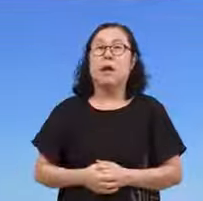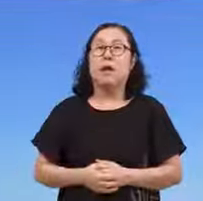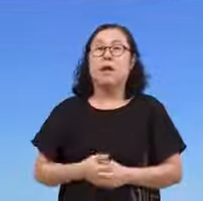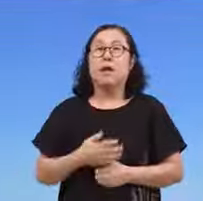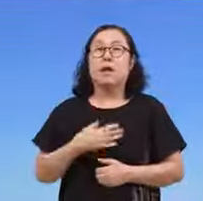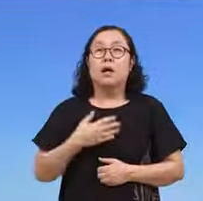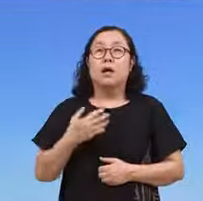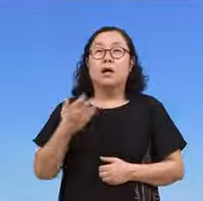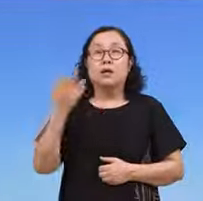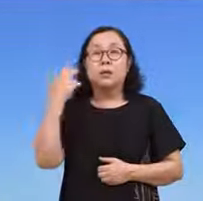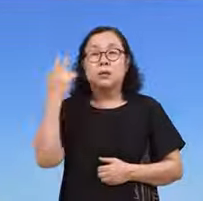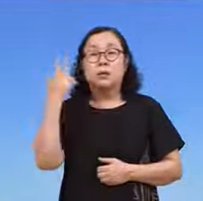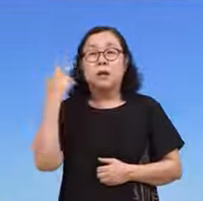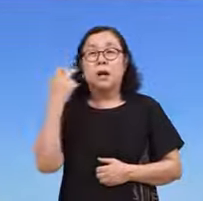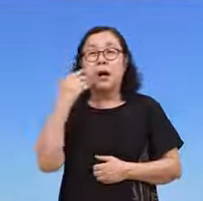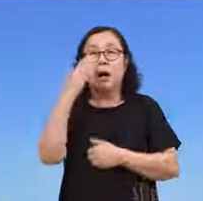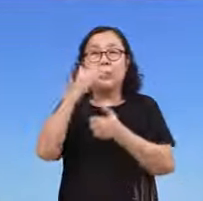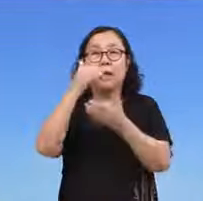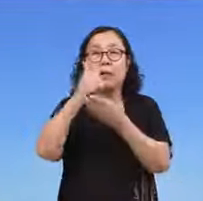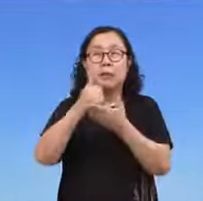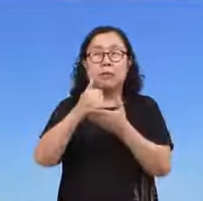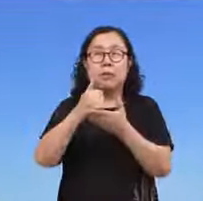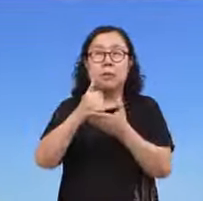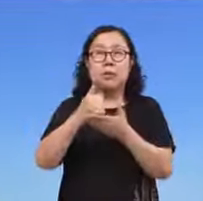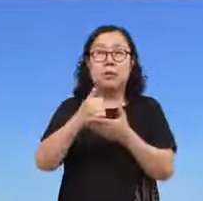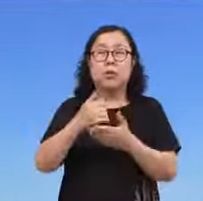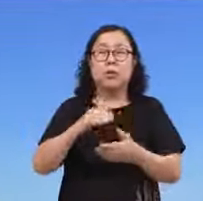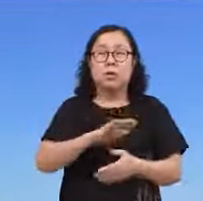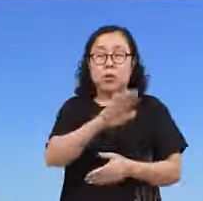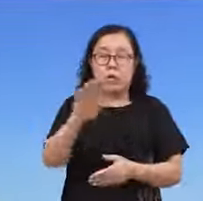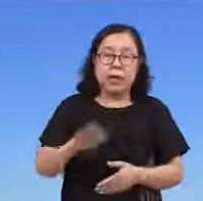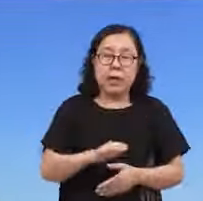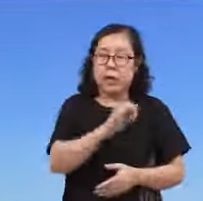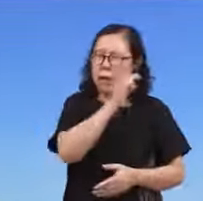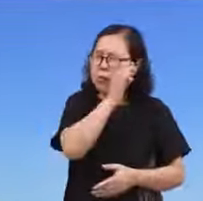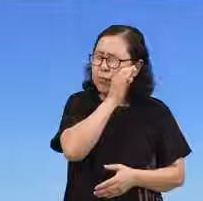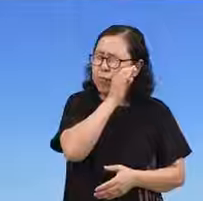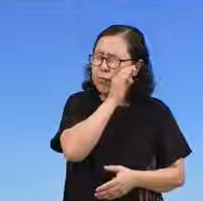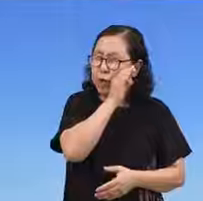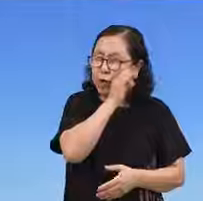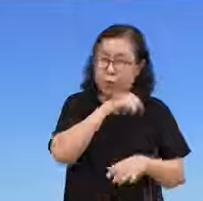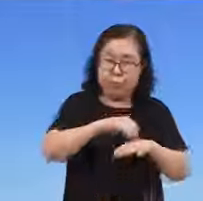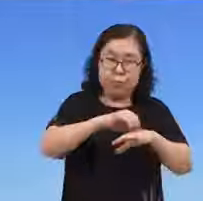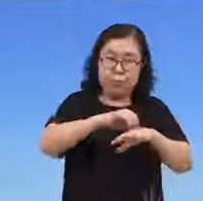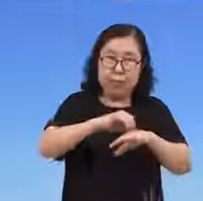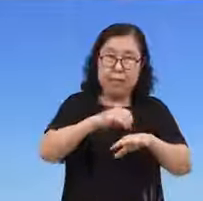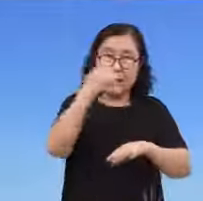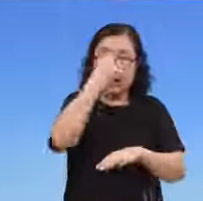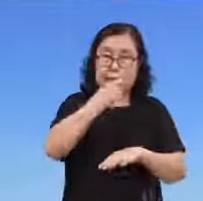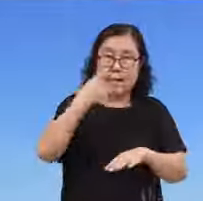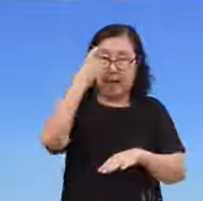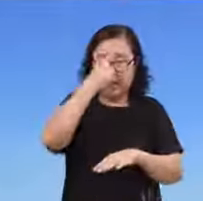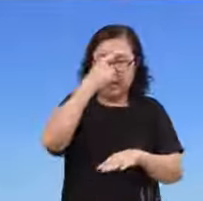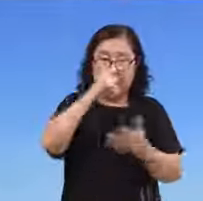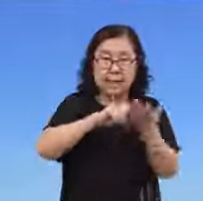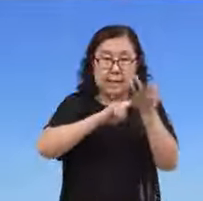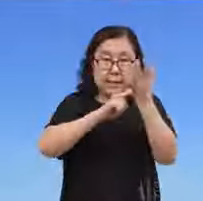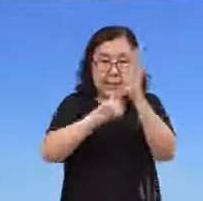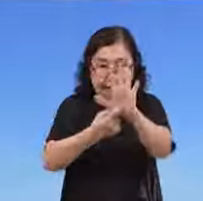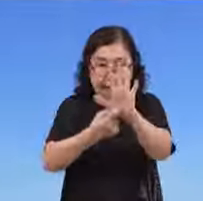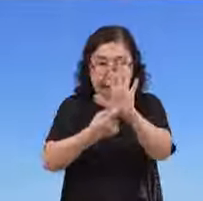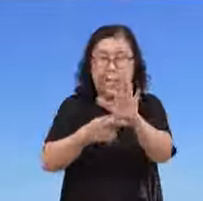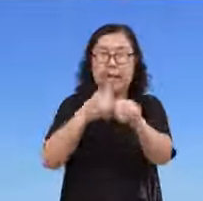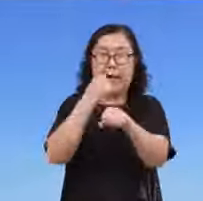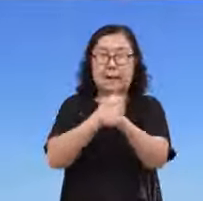지난주에 하나님은 때로 우리를 부끄러운 민낯을 드러내게 하시는 분이다, 우리의